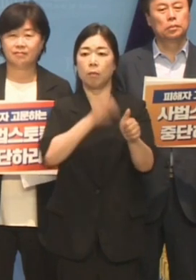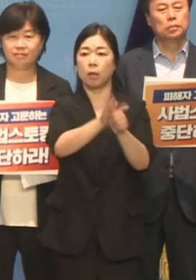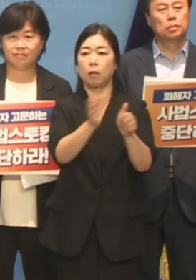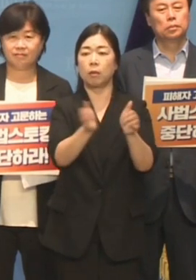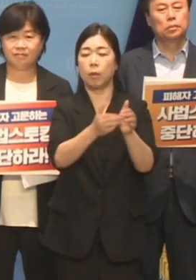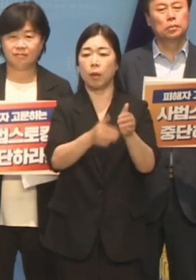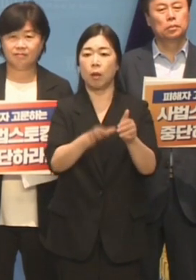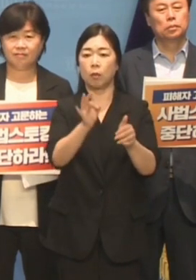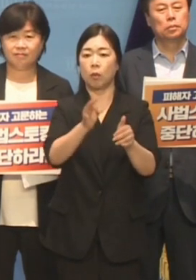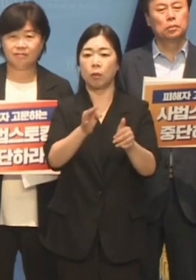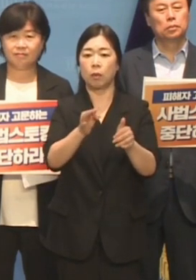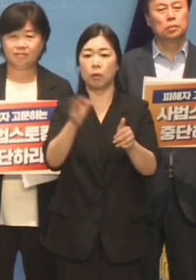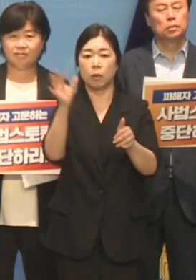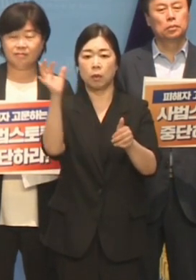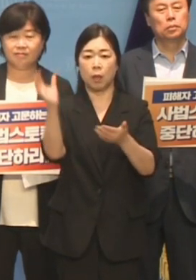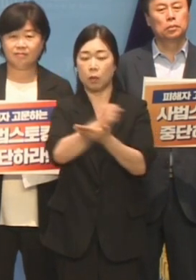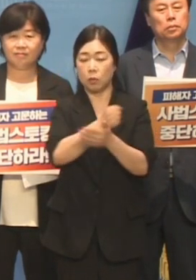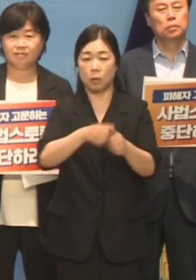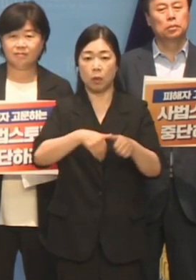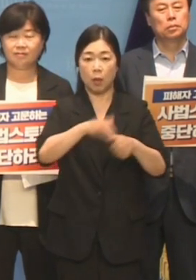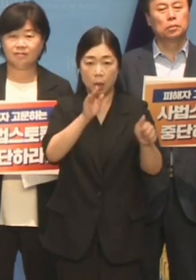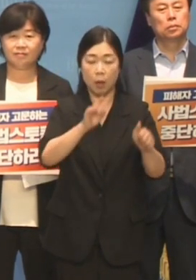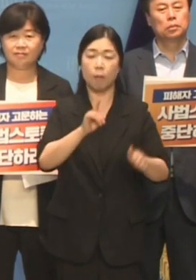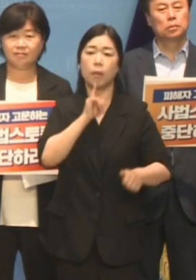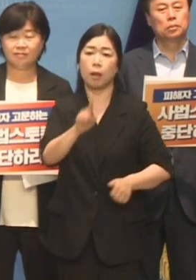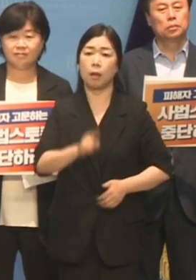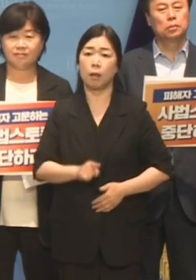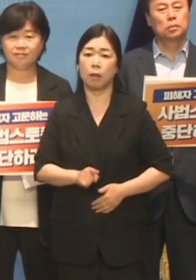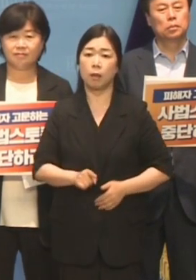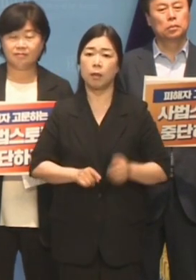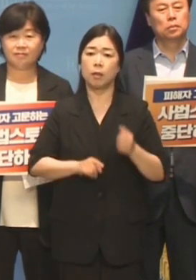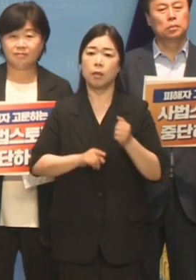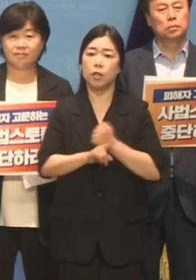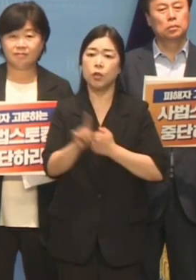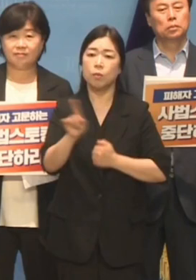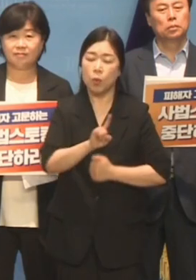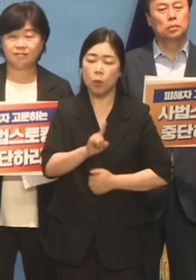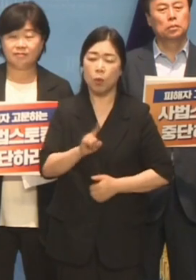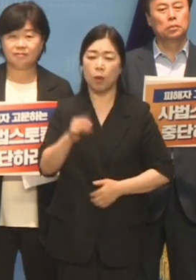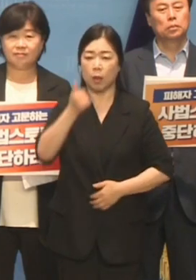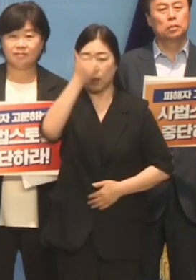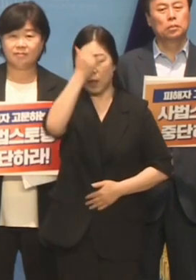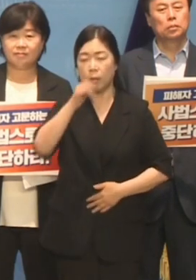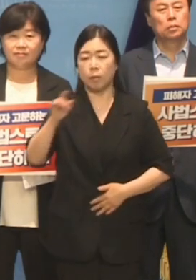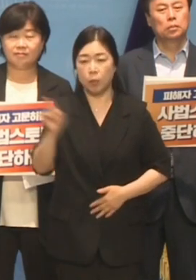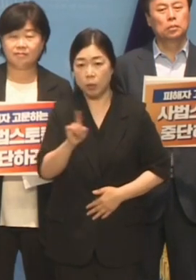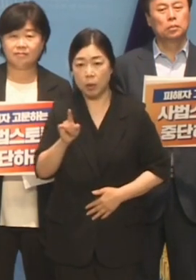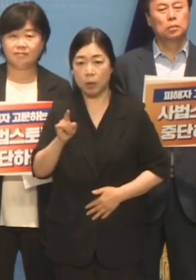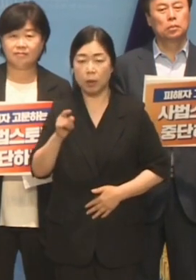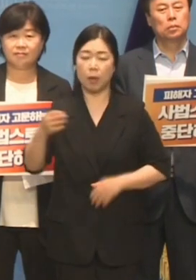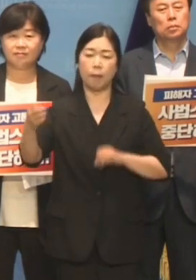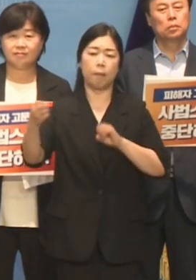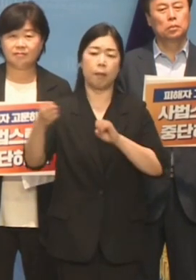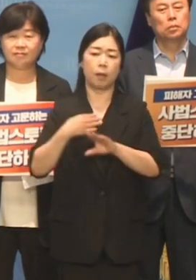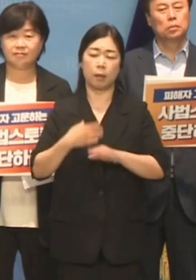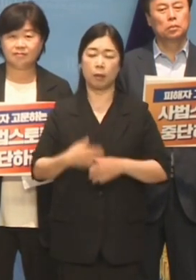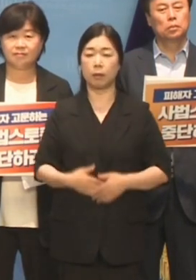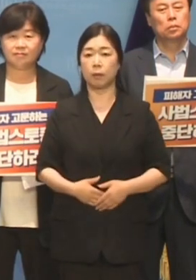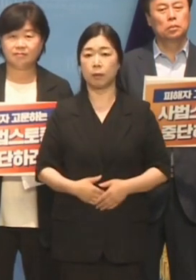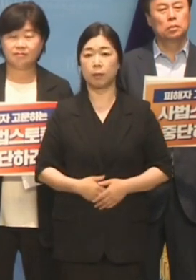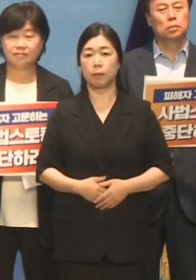수 있다고 말한 것이 무슨 예의고 무슨 경우냐 이렇게